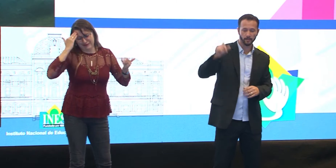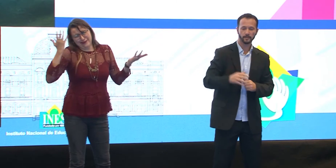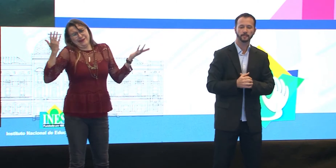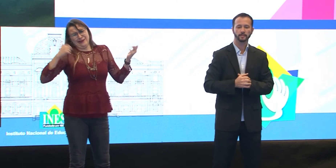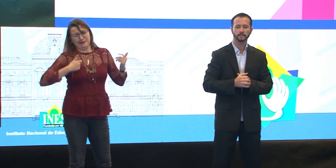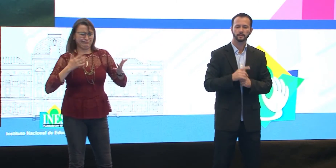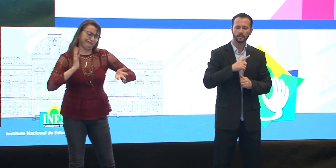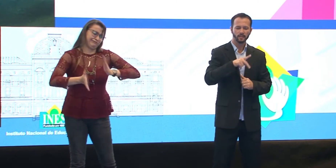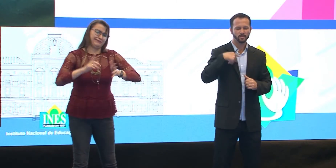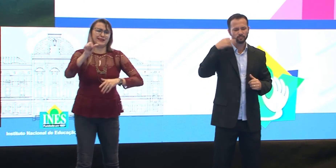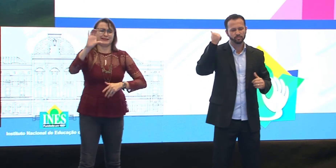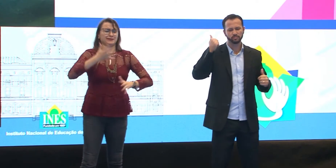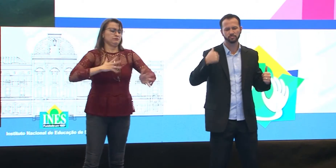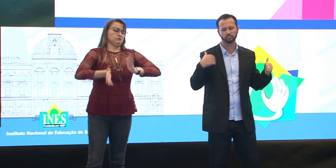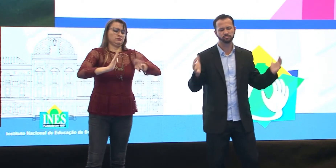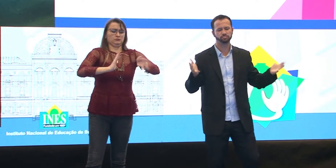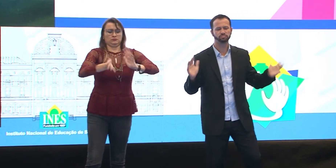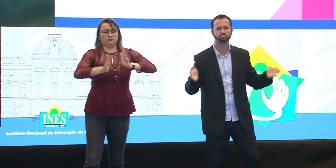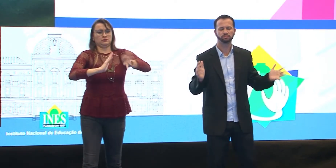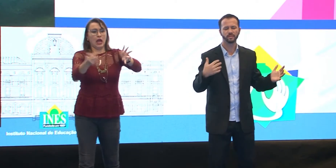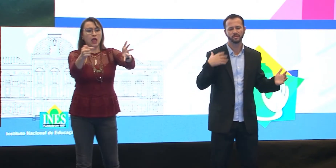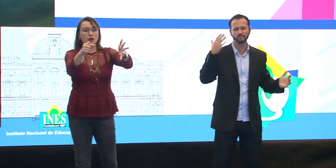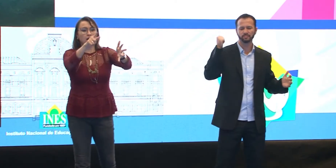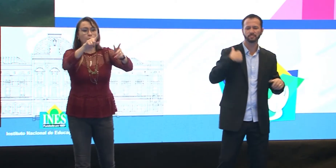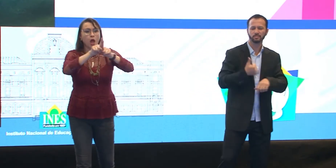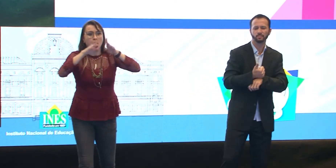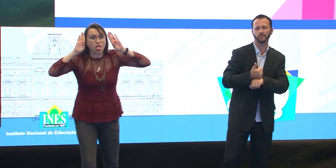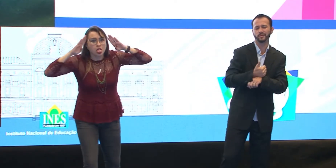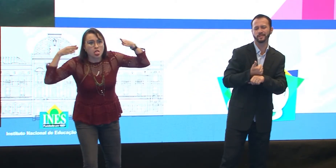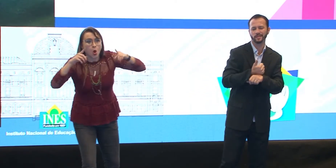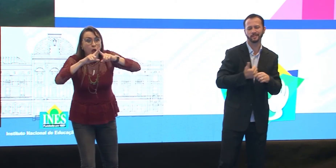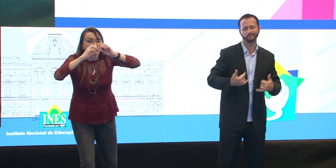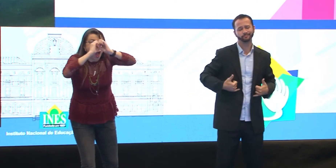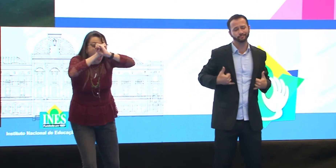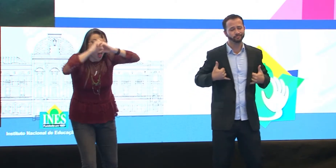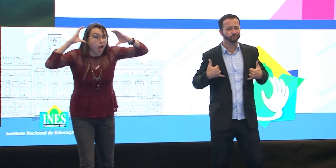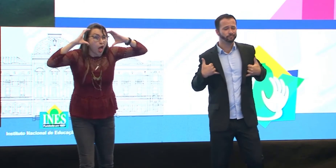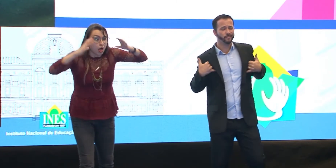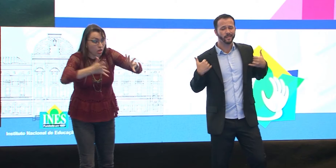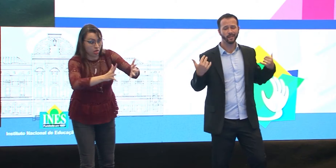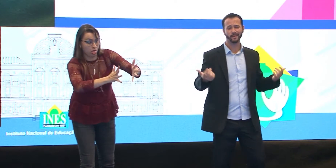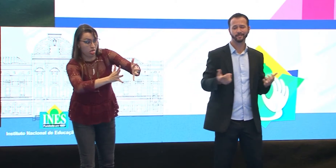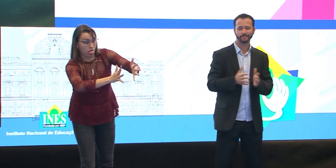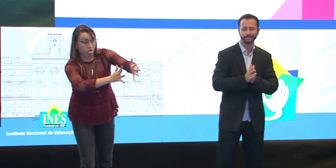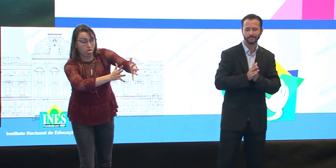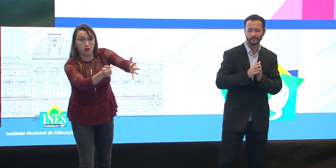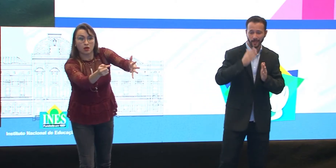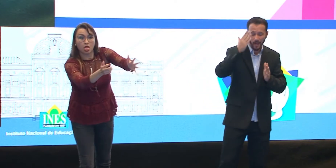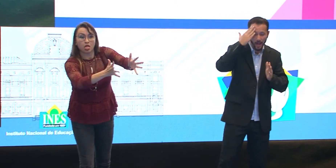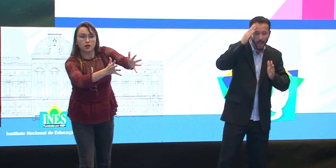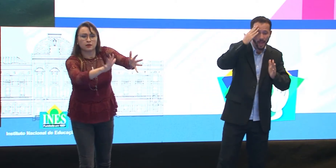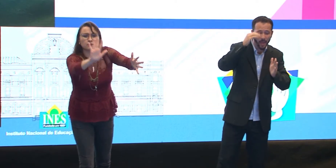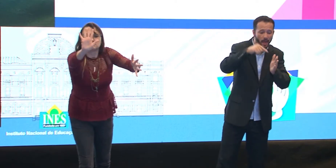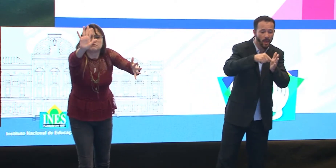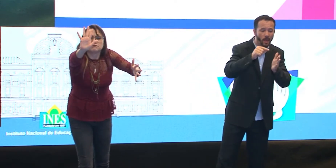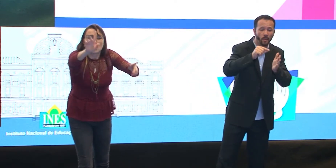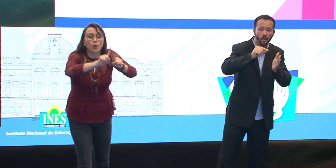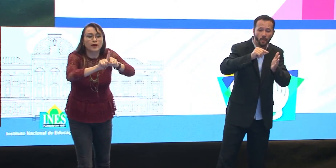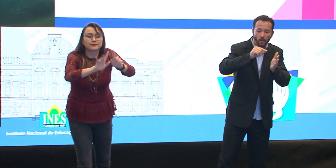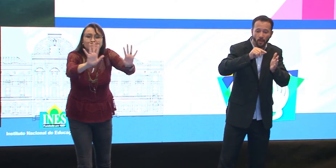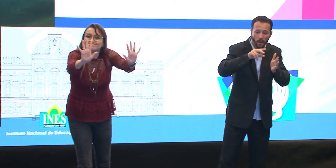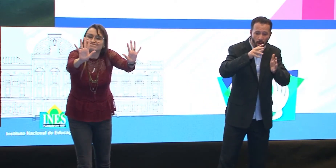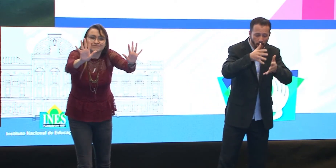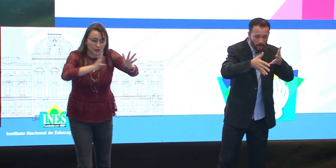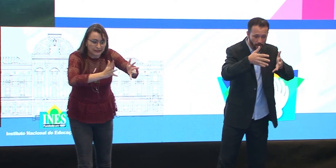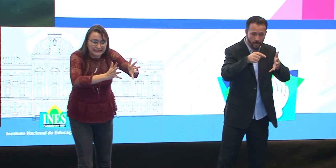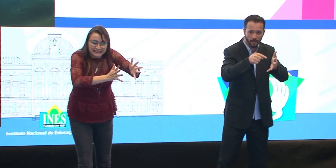desses profissionais que atuarão na educação de surdos. Porque esses profissionais, eles estão focados apenas